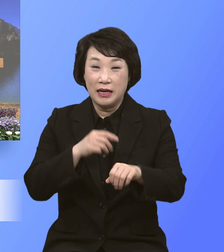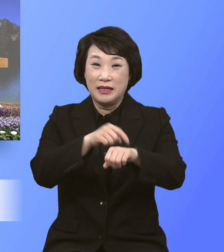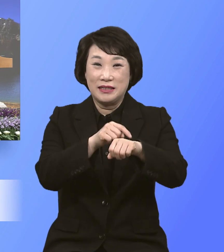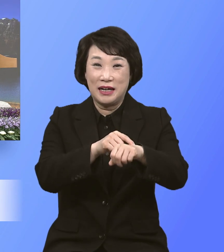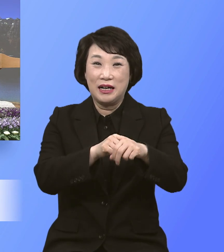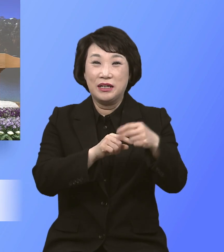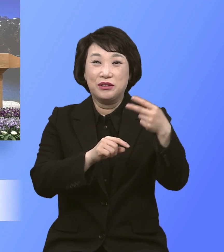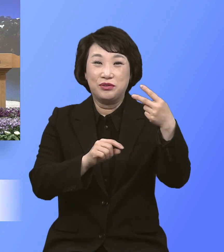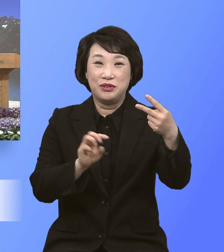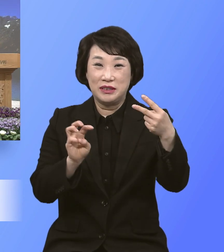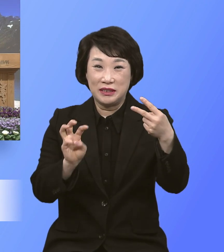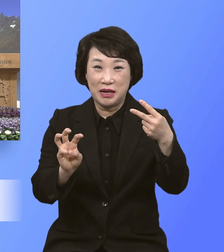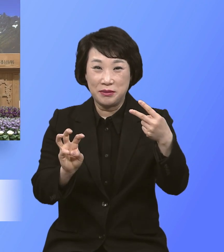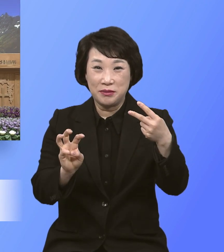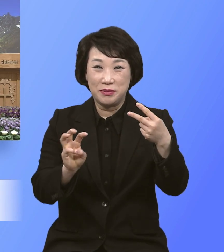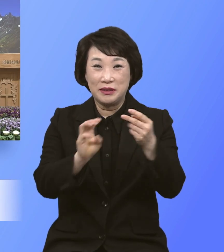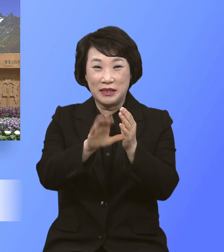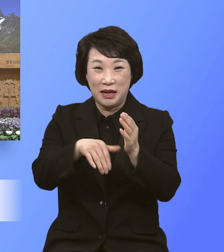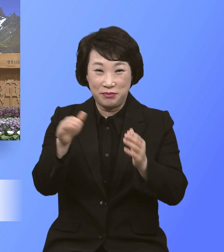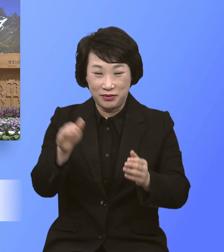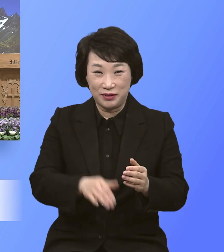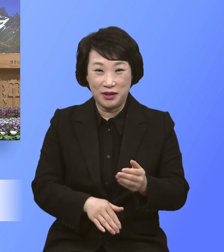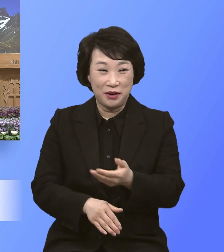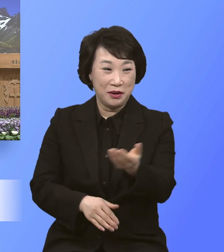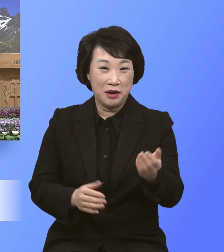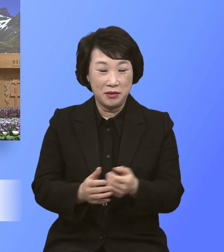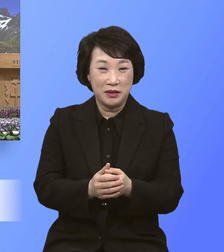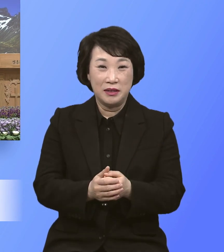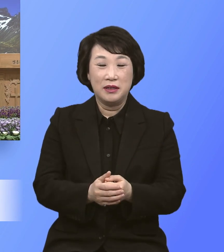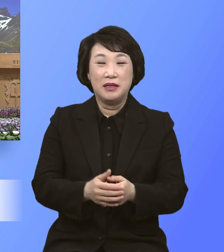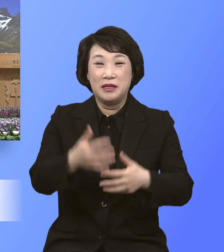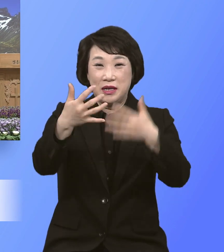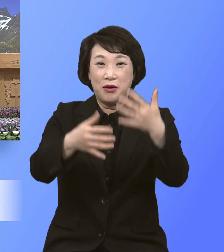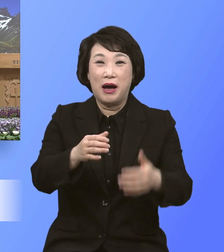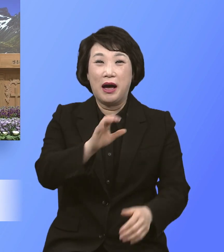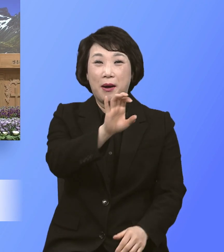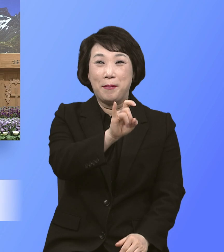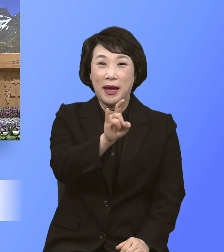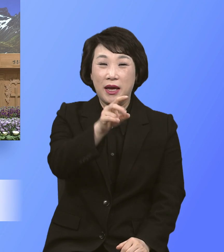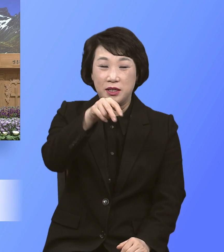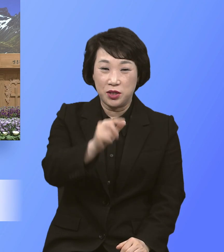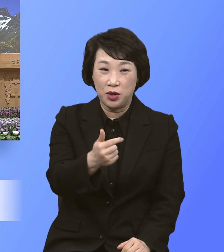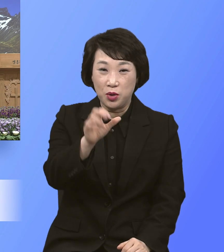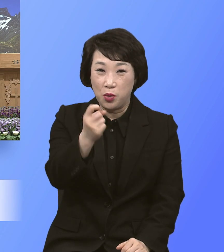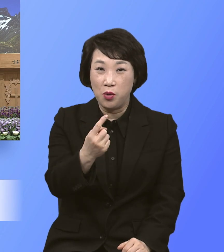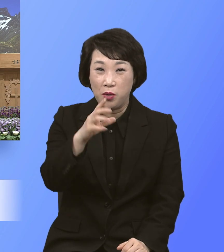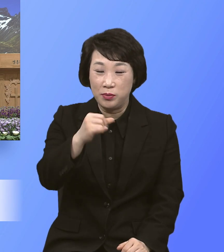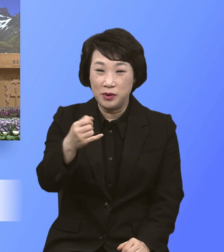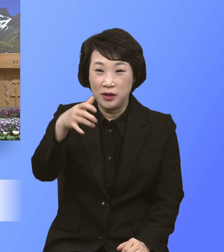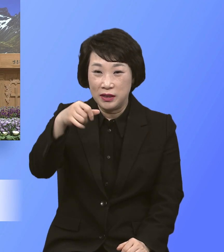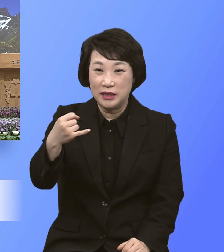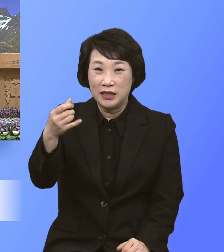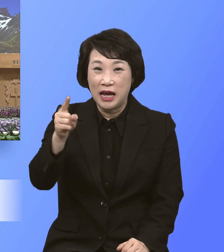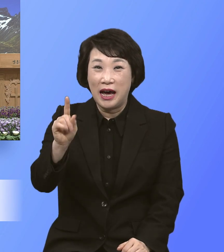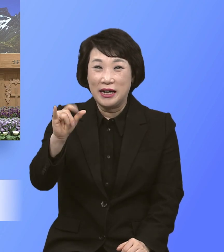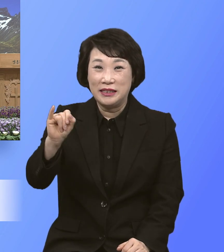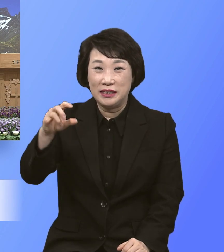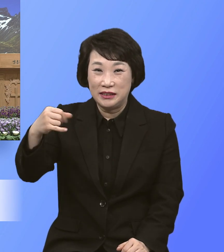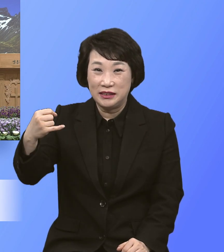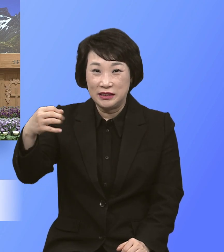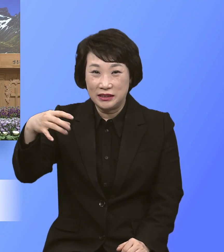2시 반부터 이제 패션 오브 크라이스트 영화 큰